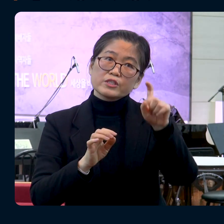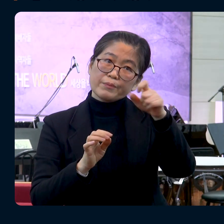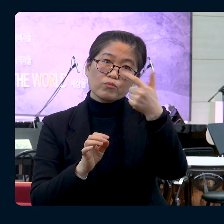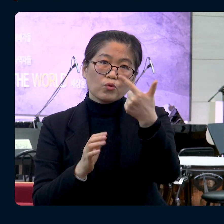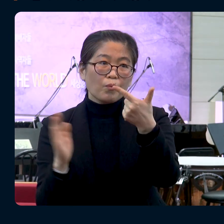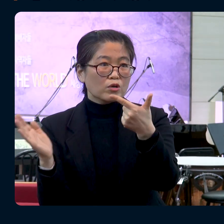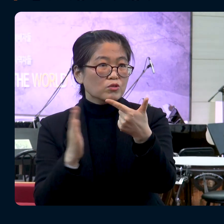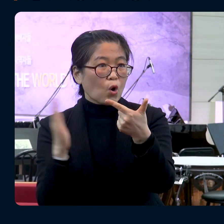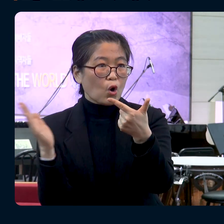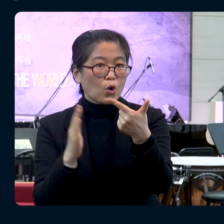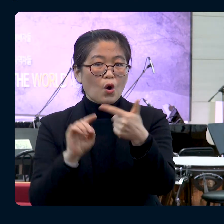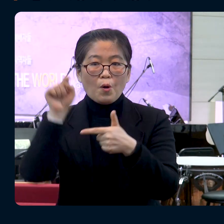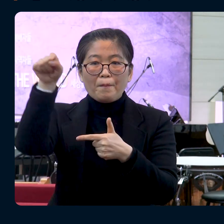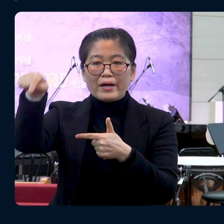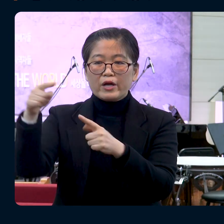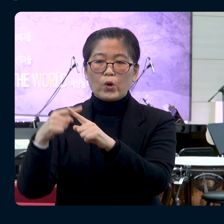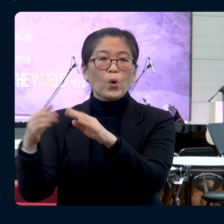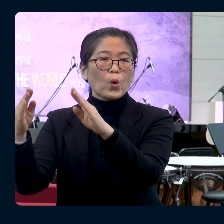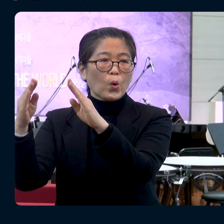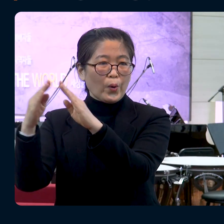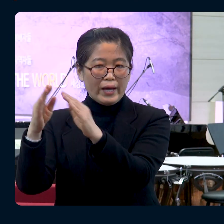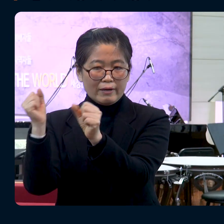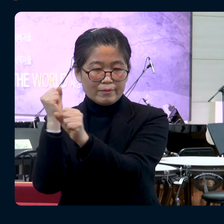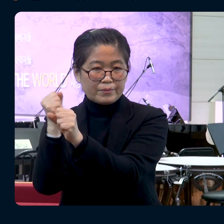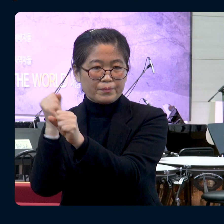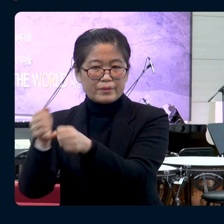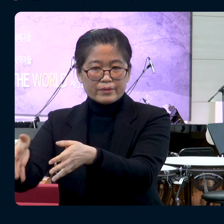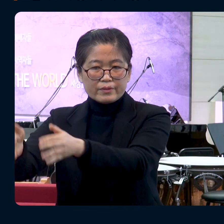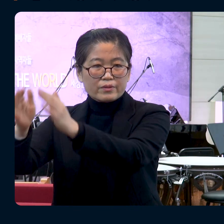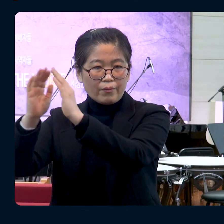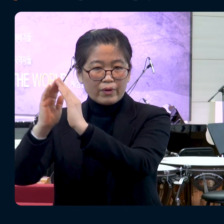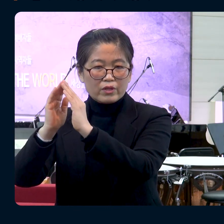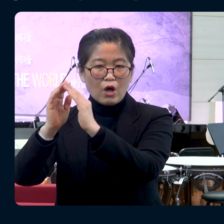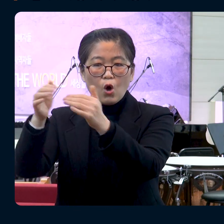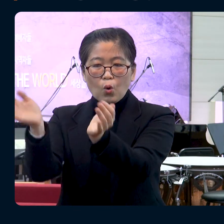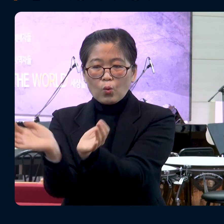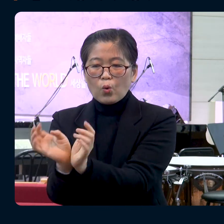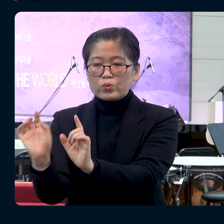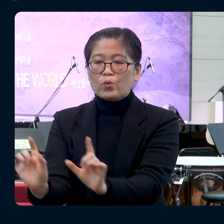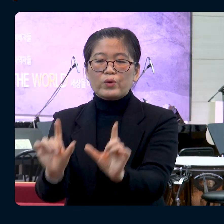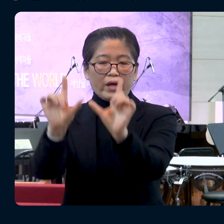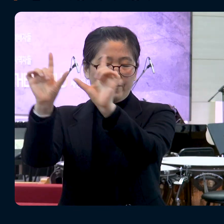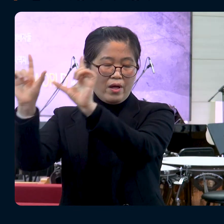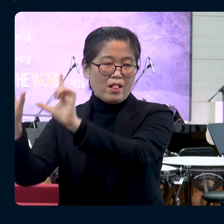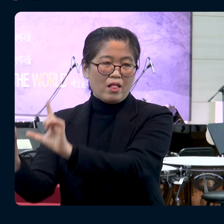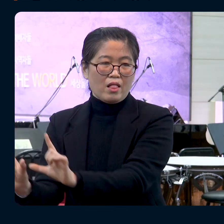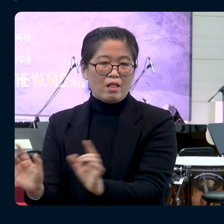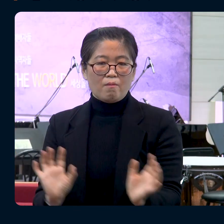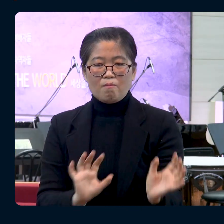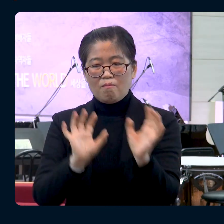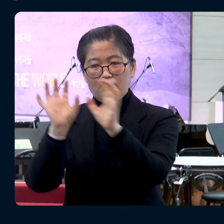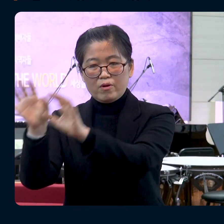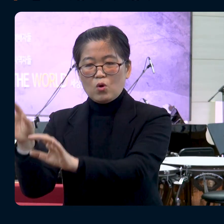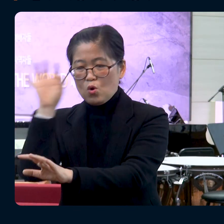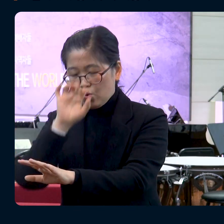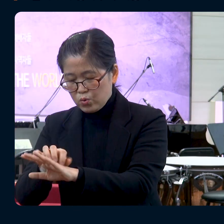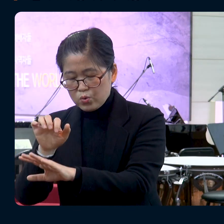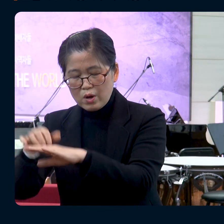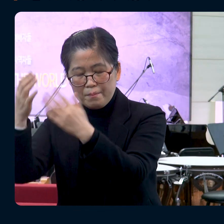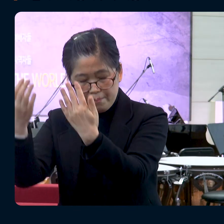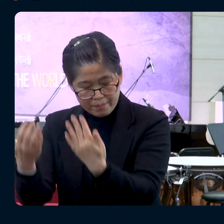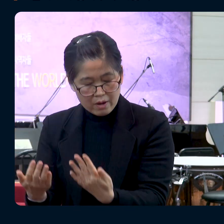받은 16명을 밖에 교회를 하나 새로 지어가지고 거기서 집 공동생활을 시켰어요. 밖에 못 나가게.